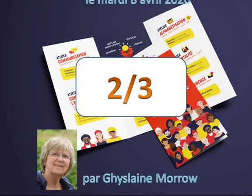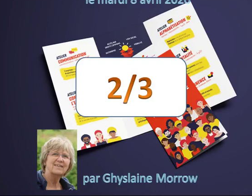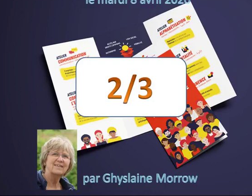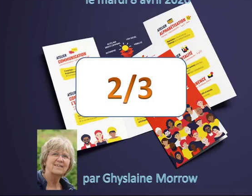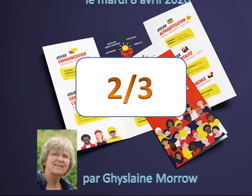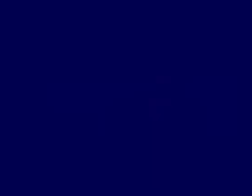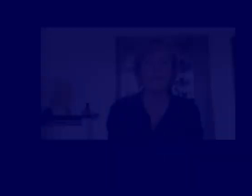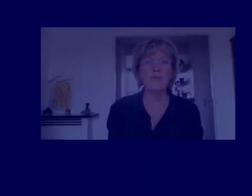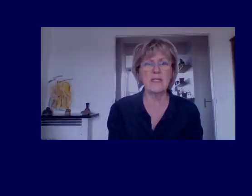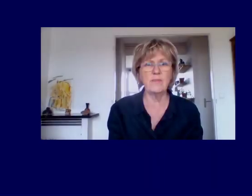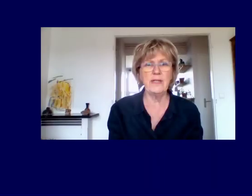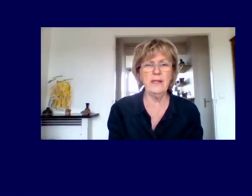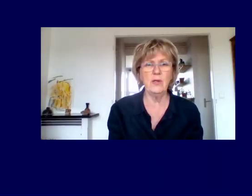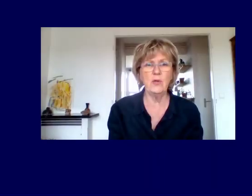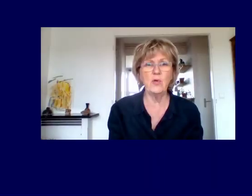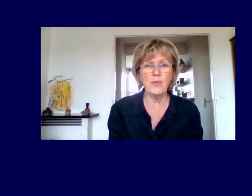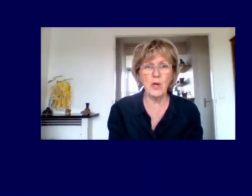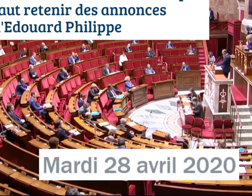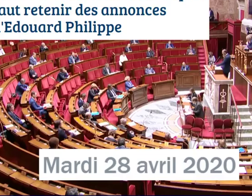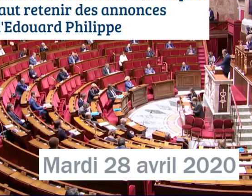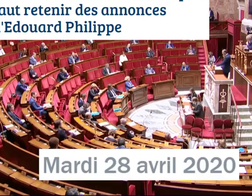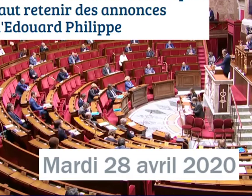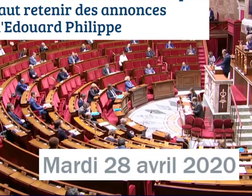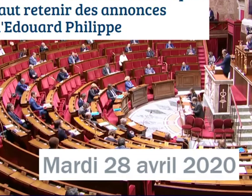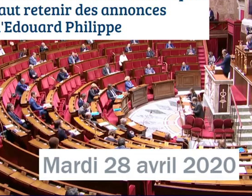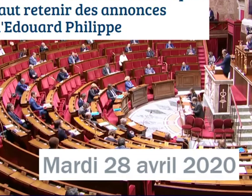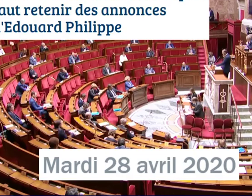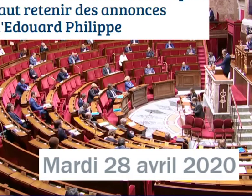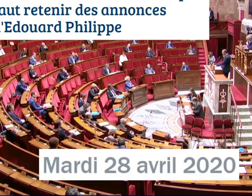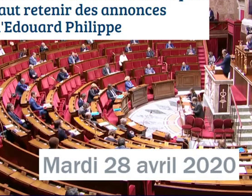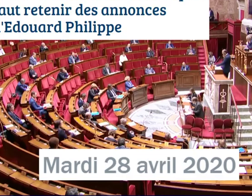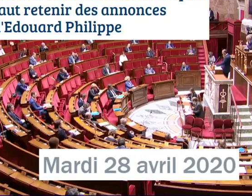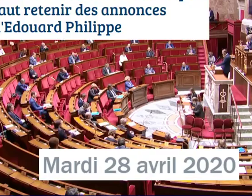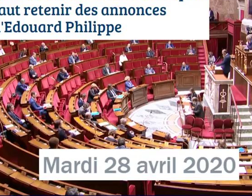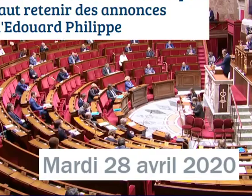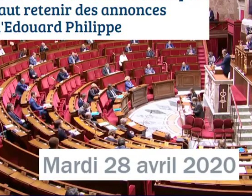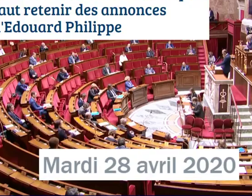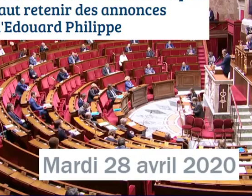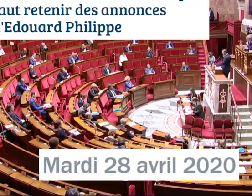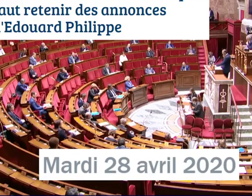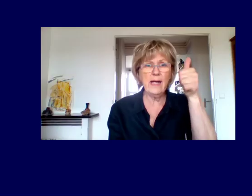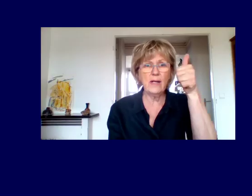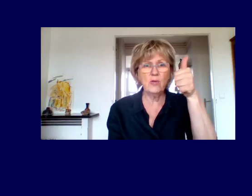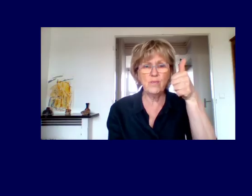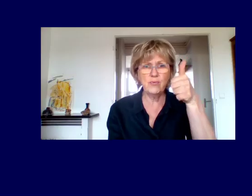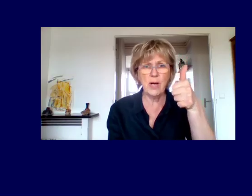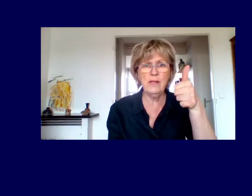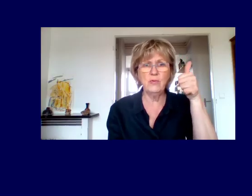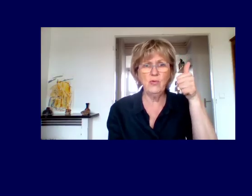je vais vous expliquer le plan du gouvernement il y a le point numéro